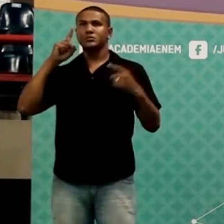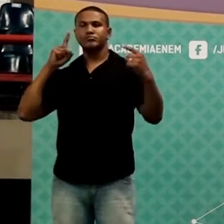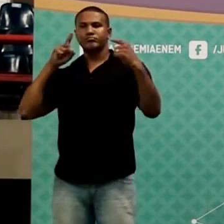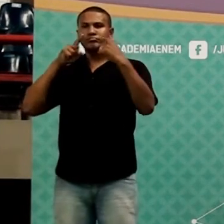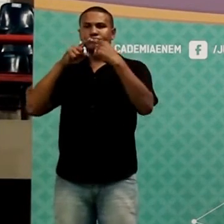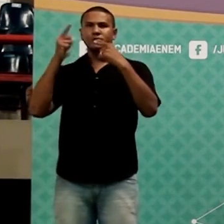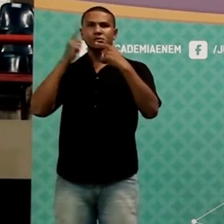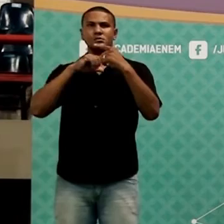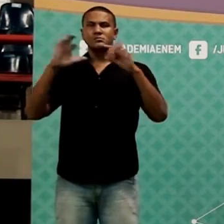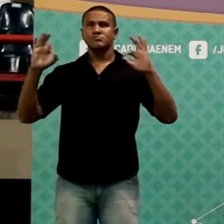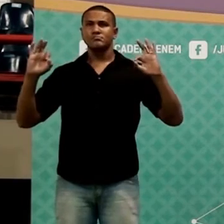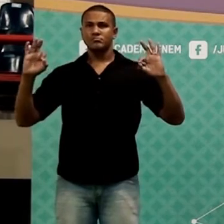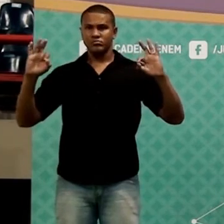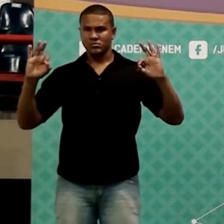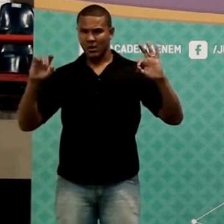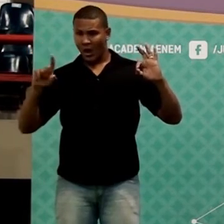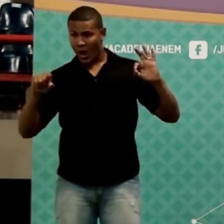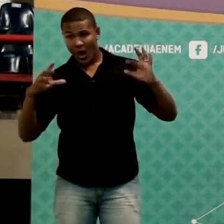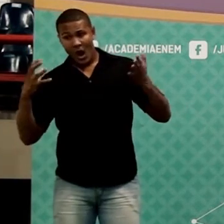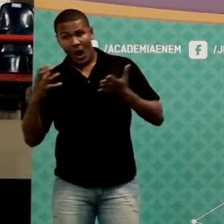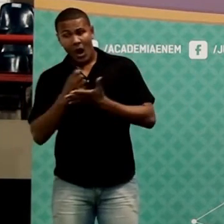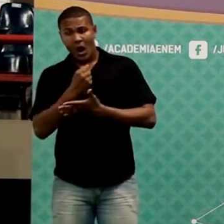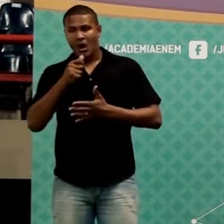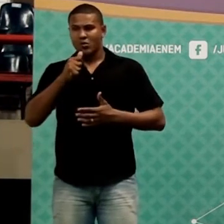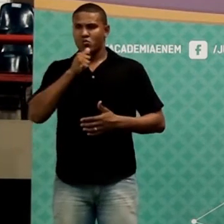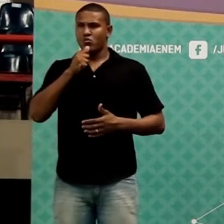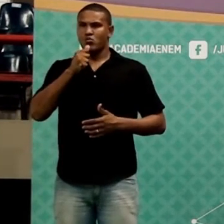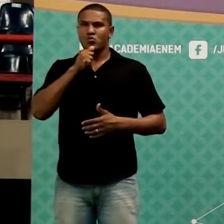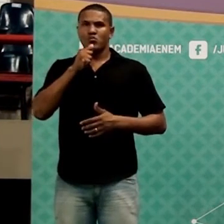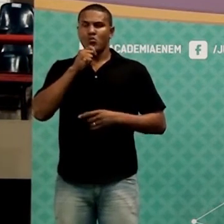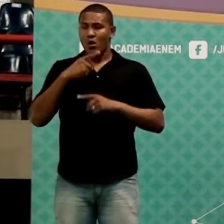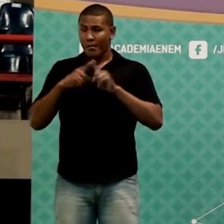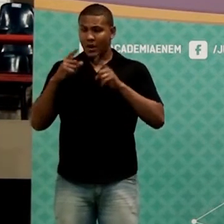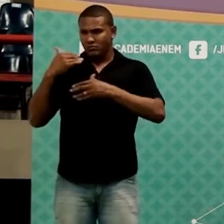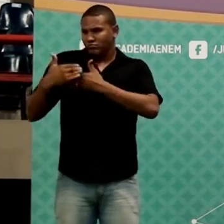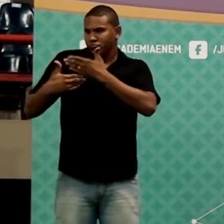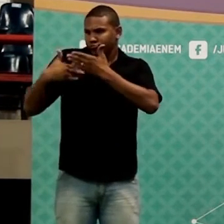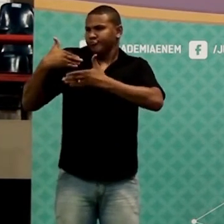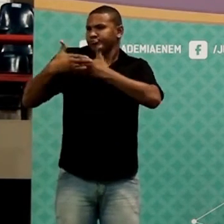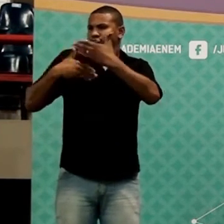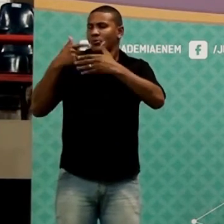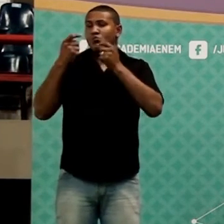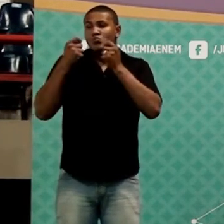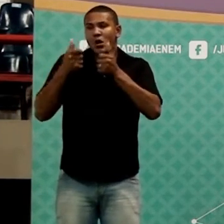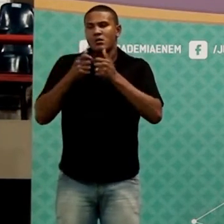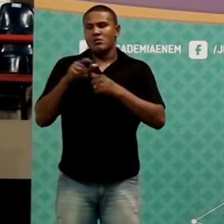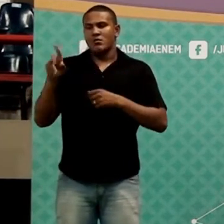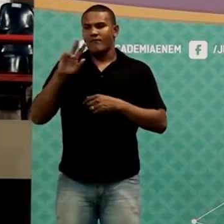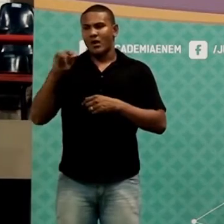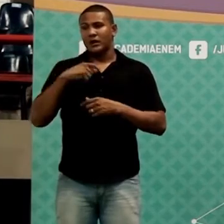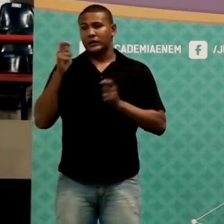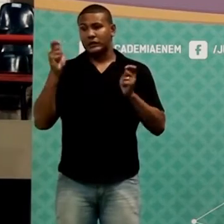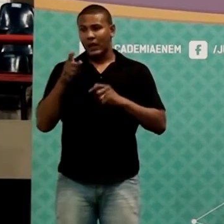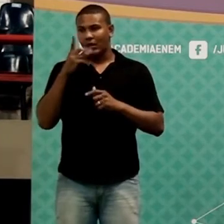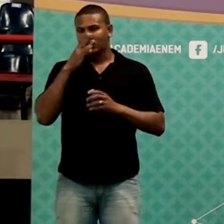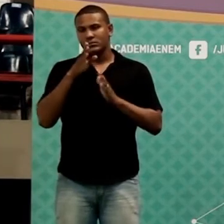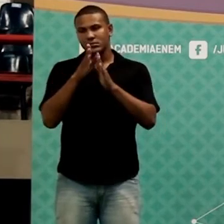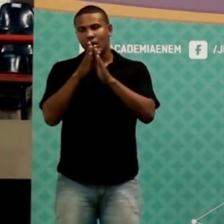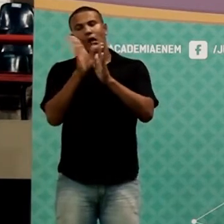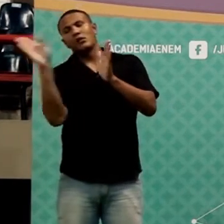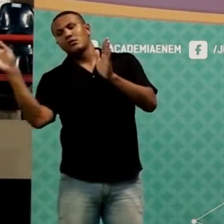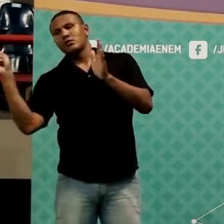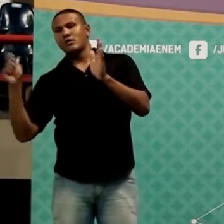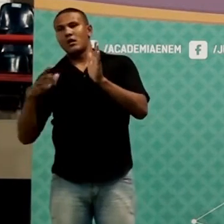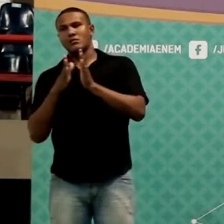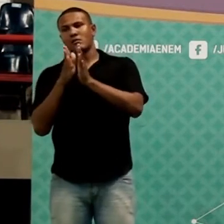predestinação. Você não está destinado, você está predestinado. Você pode sair do caminho da salvação,